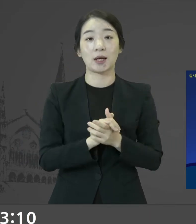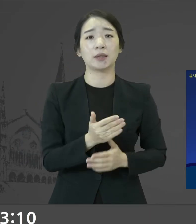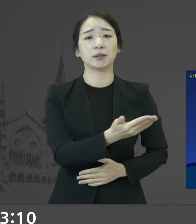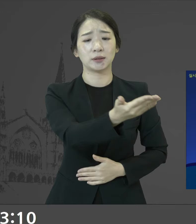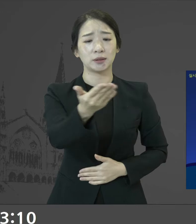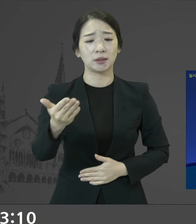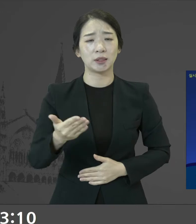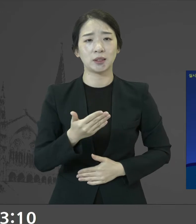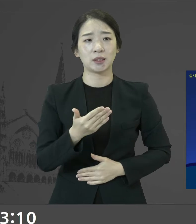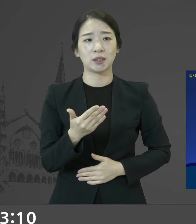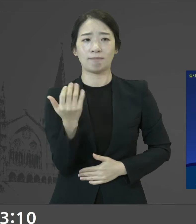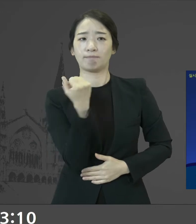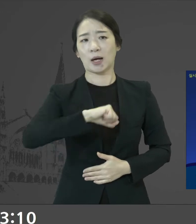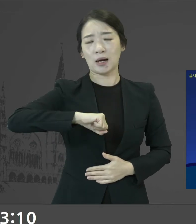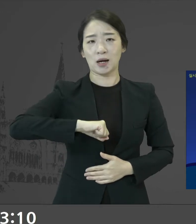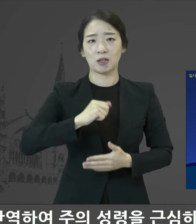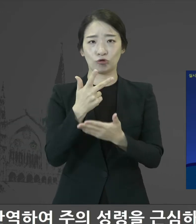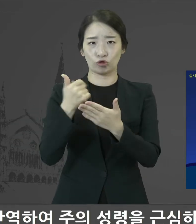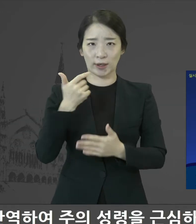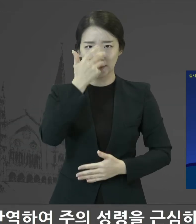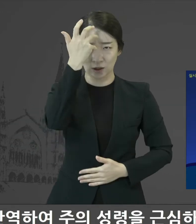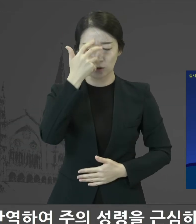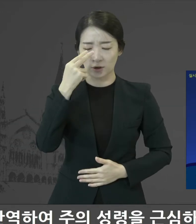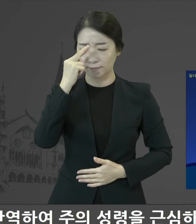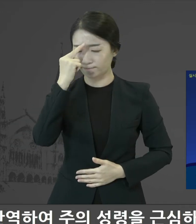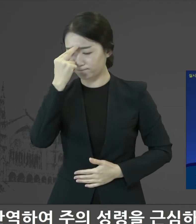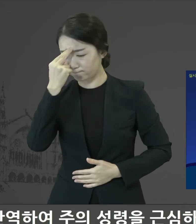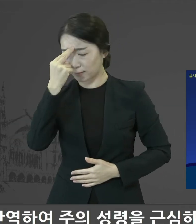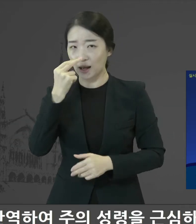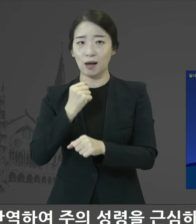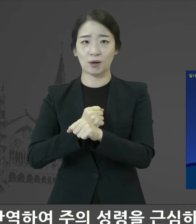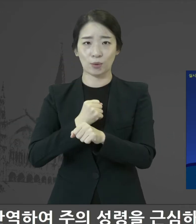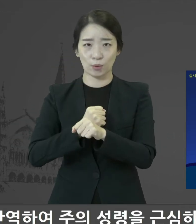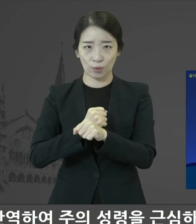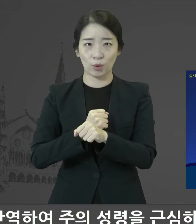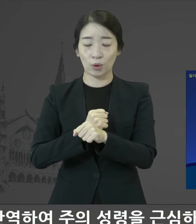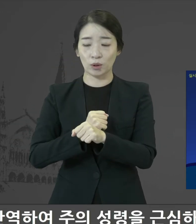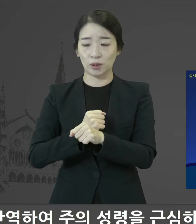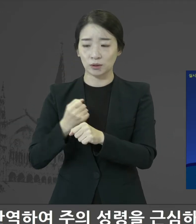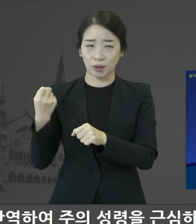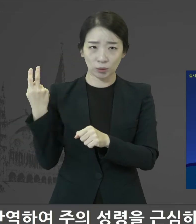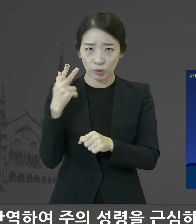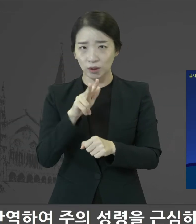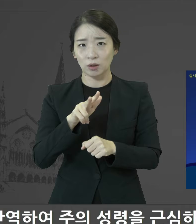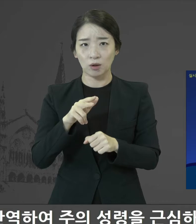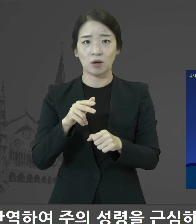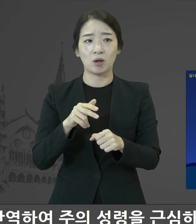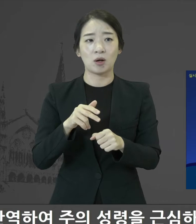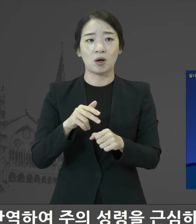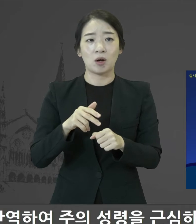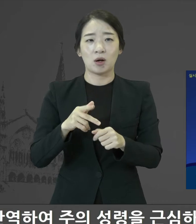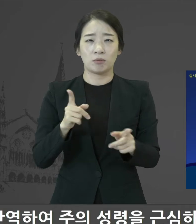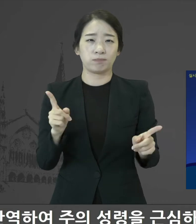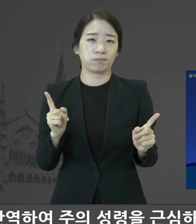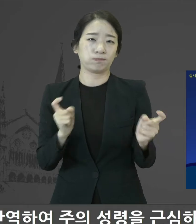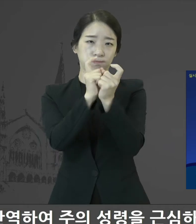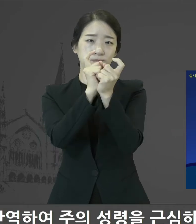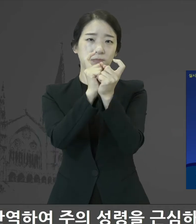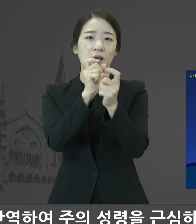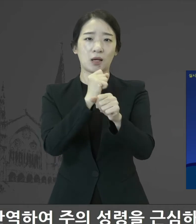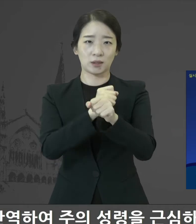그들이 반역하여 주의 성령을 근심하게 하였으므로 그가 돌이켜 그들의 대적이 되사 친히